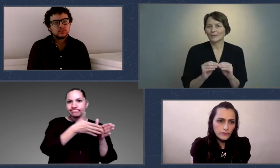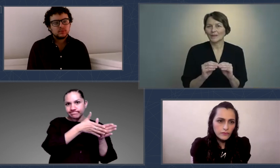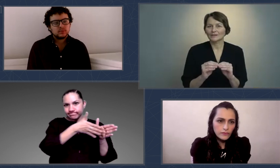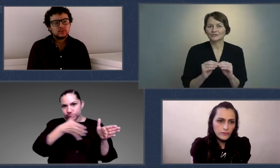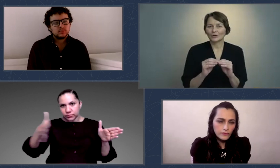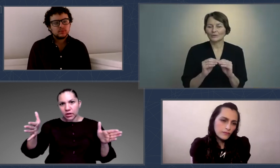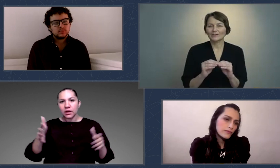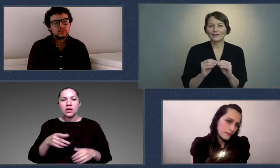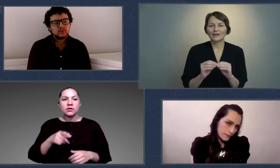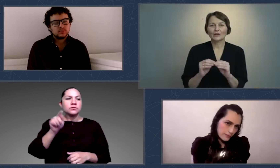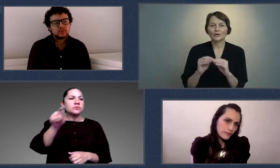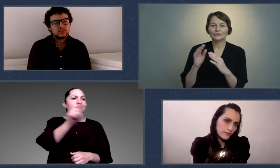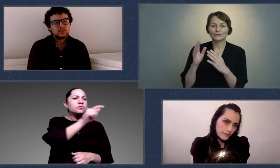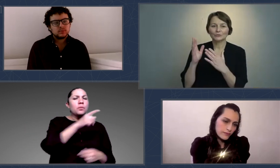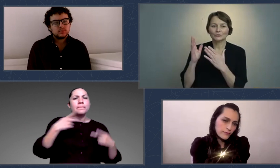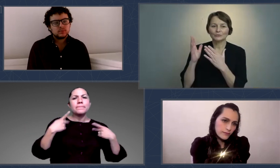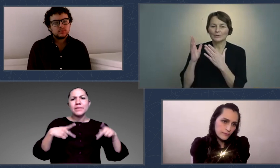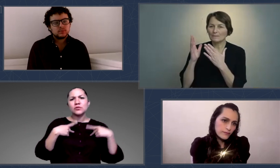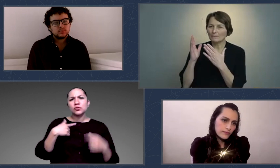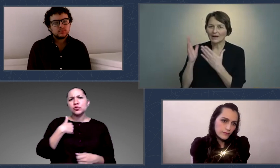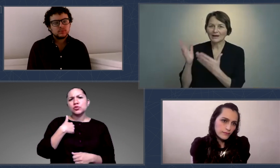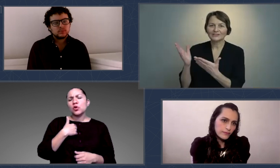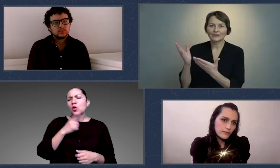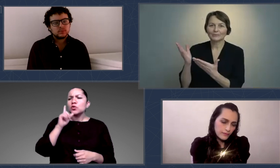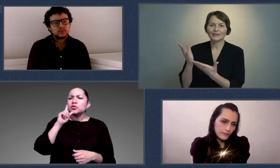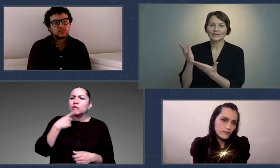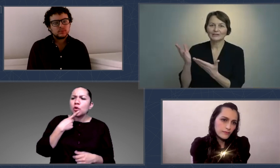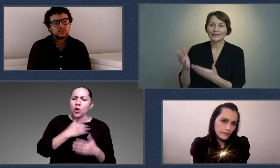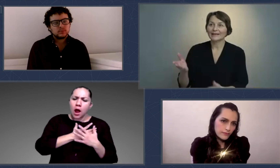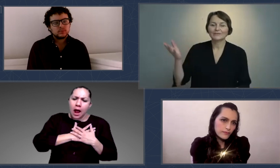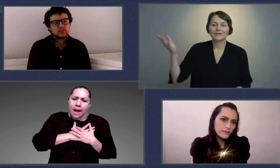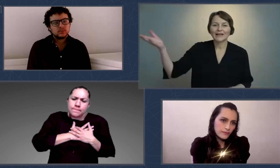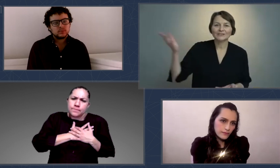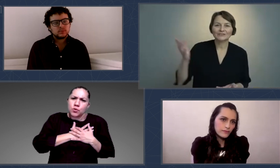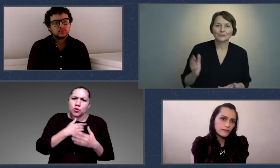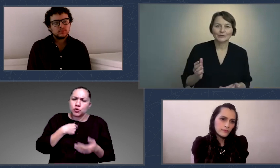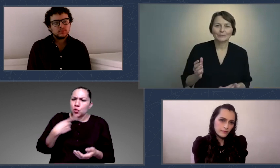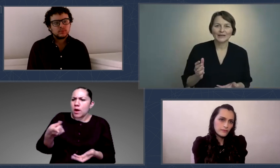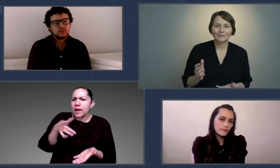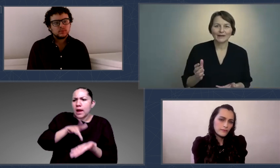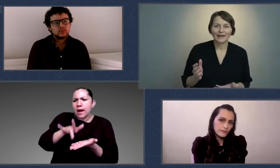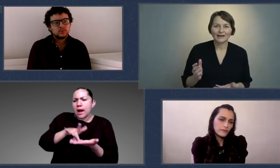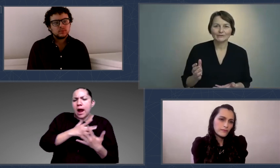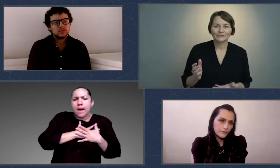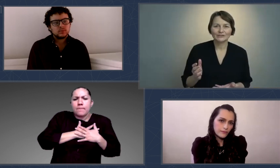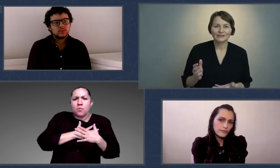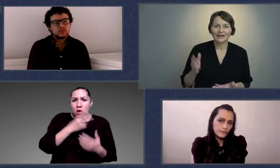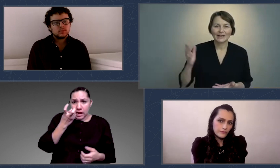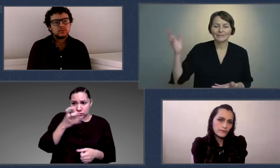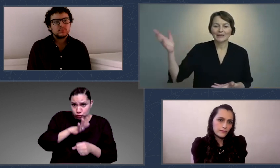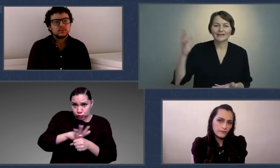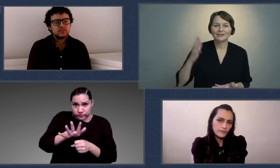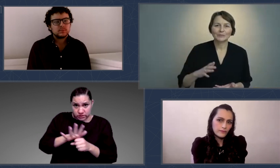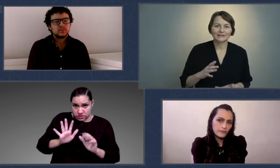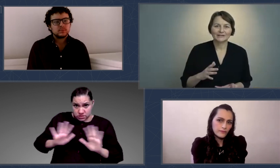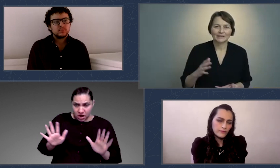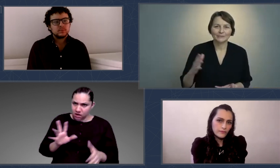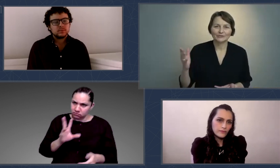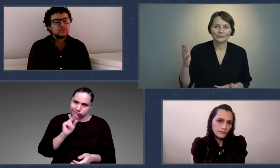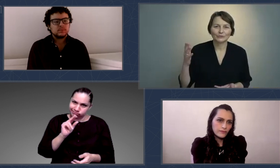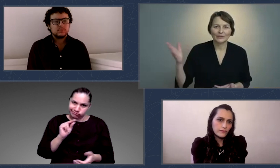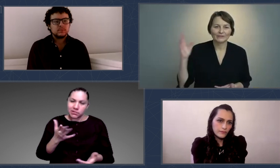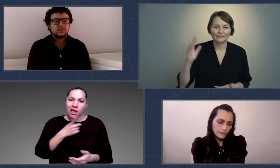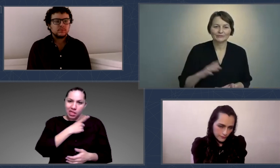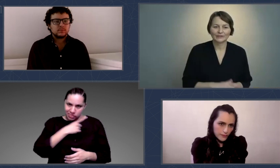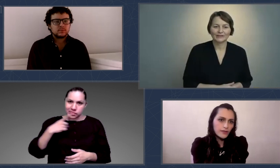más por el amor a professionally interpretar. Yo should creo que be necesitamos remunerated profesionales y que los for profesionales that deben service. recibir paga y If you want remuneración por